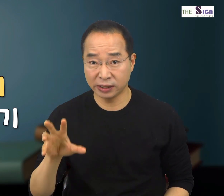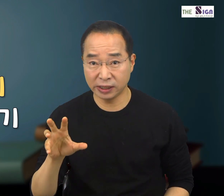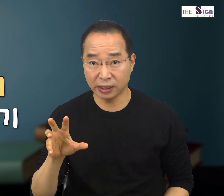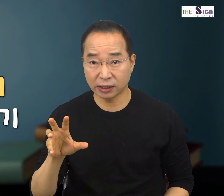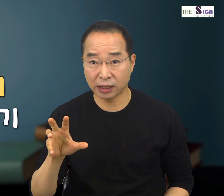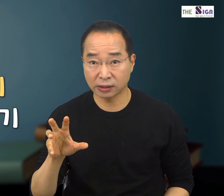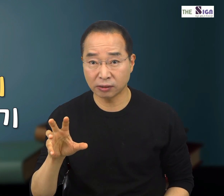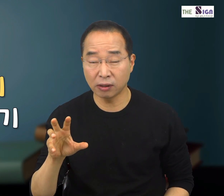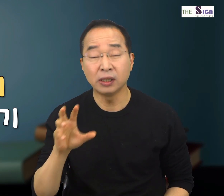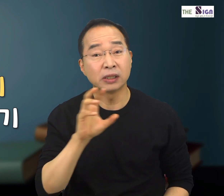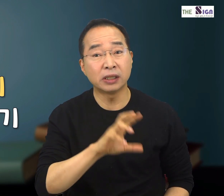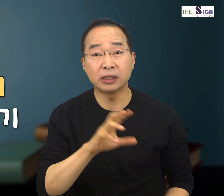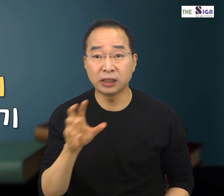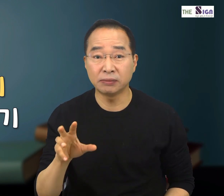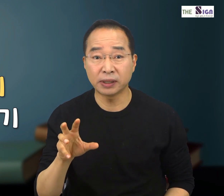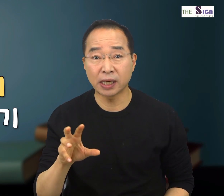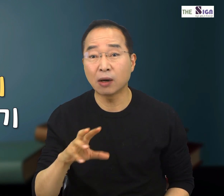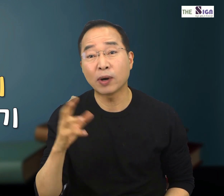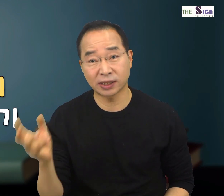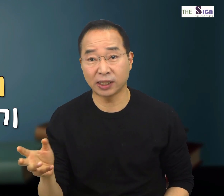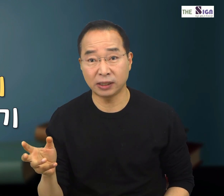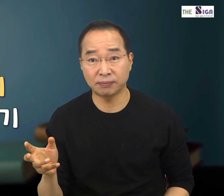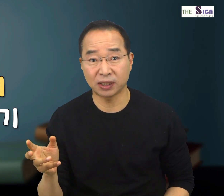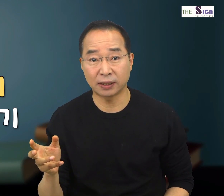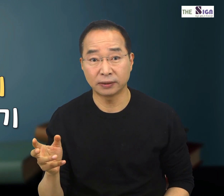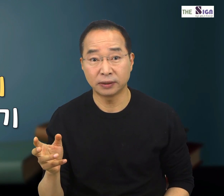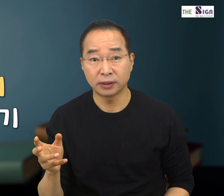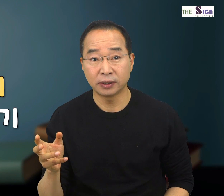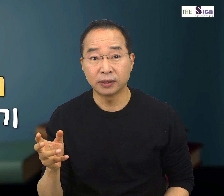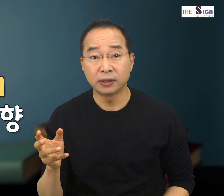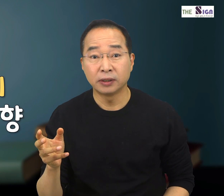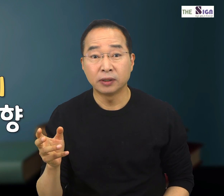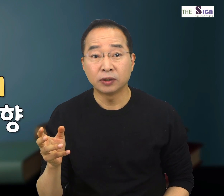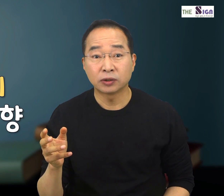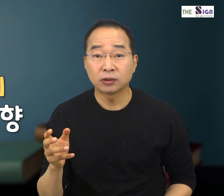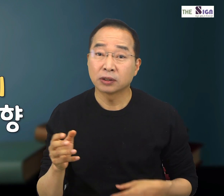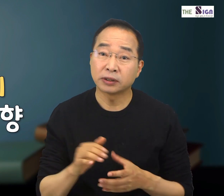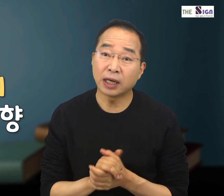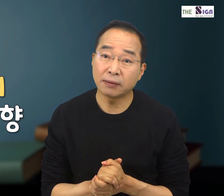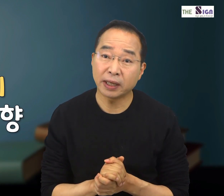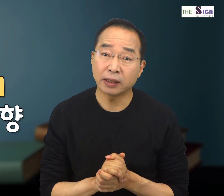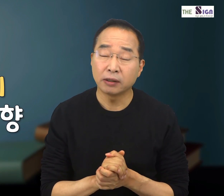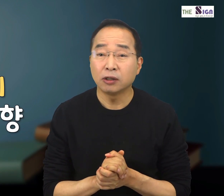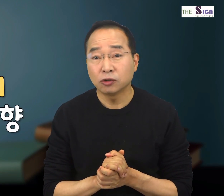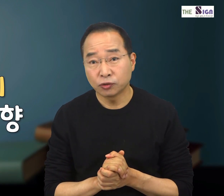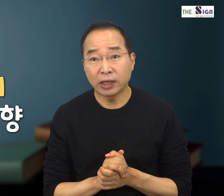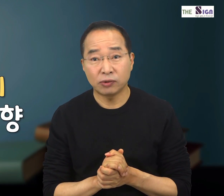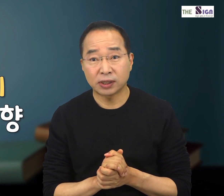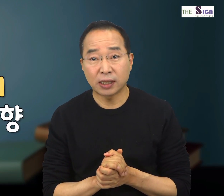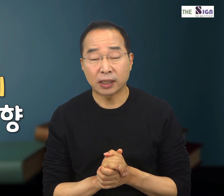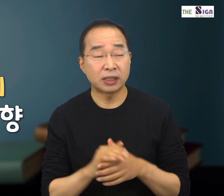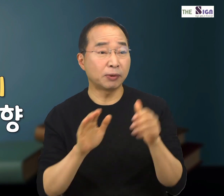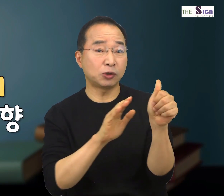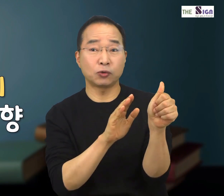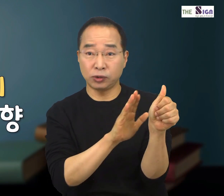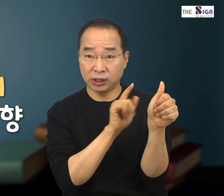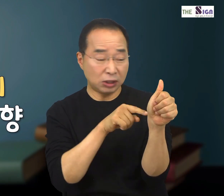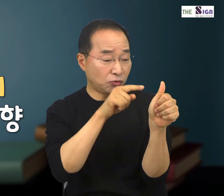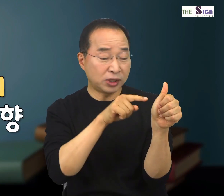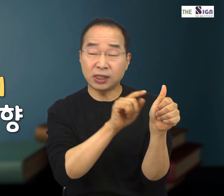크기에 따라서 그 의미가 확장이 됩니다. 그 다음에 수화의 위치가 기본적으로 이제 이